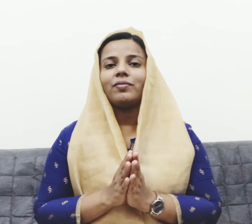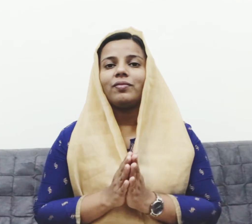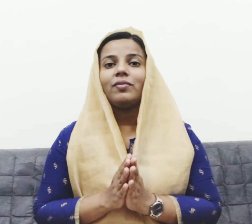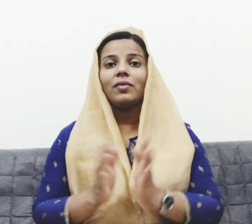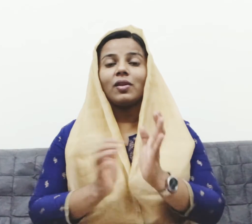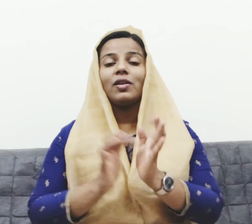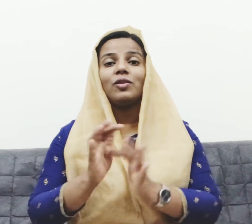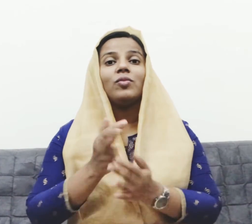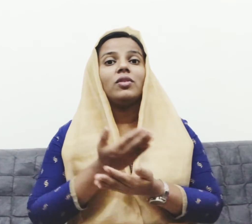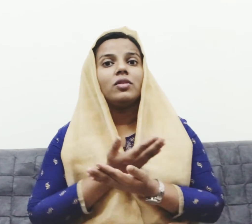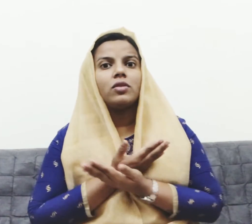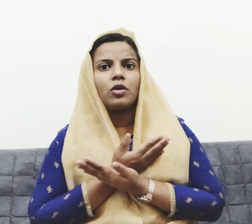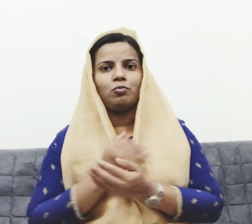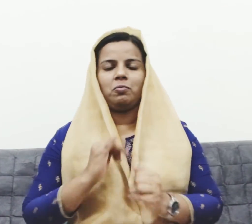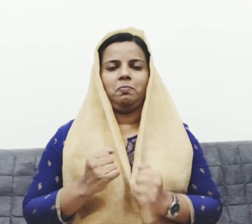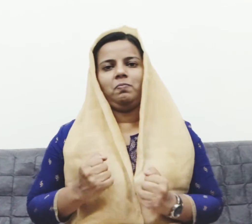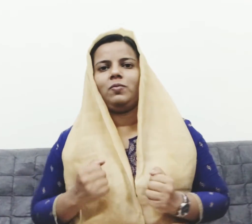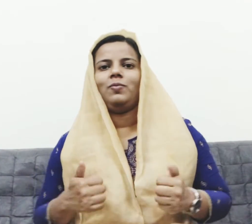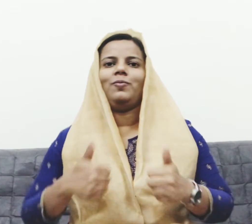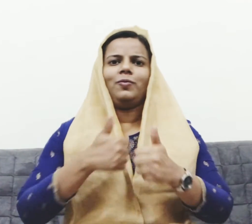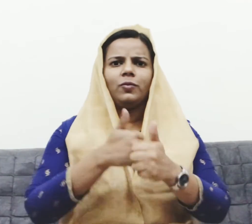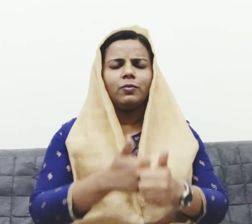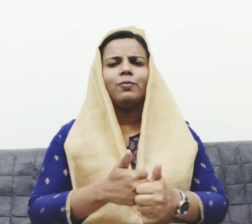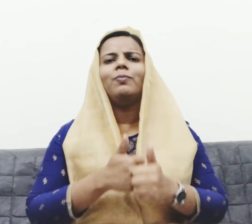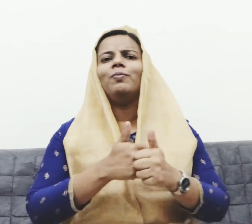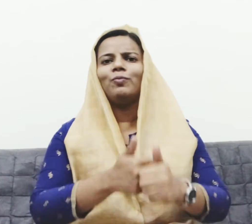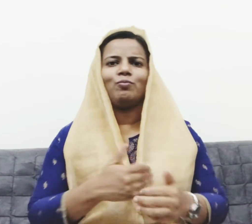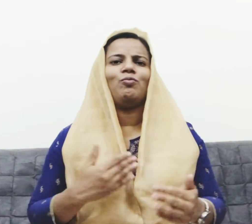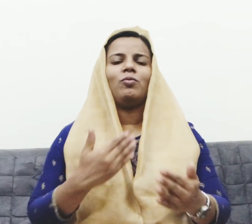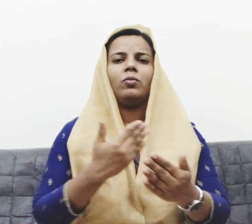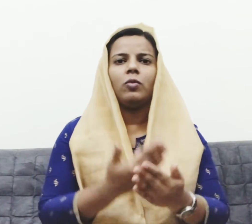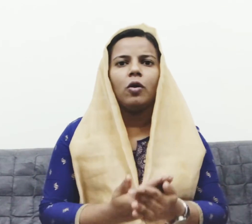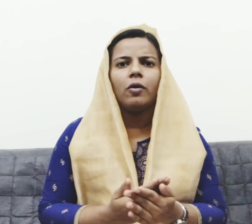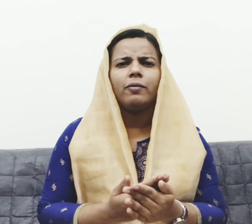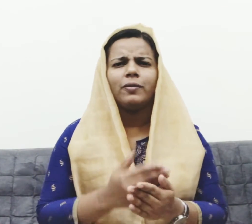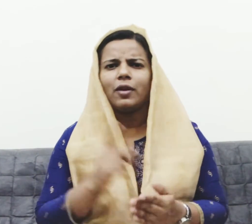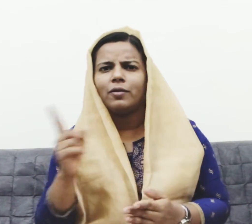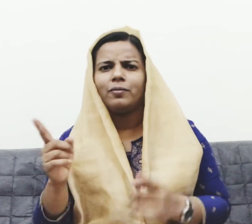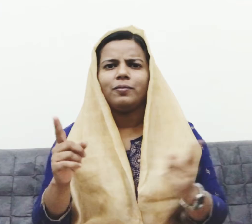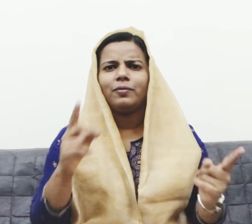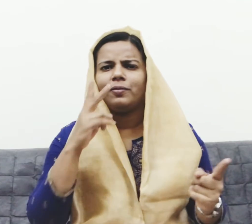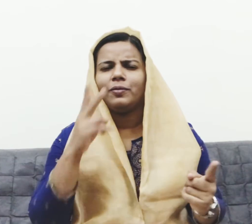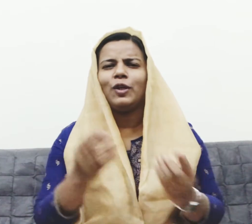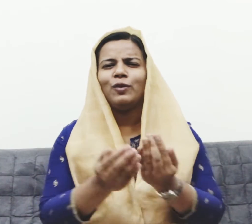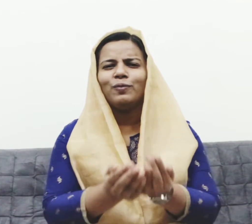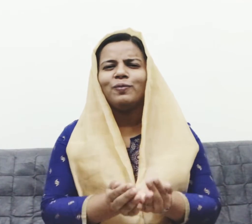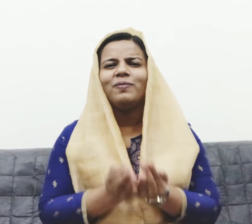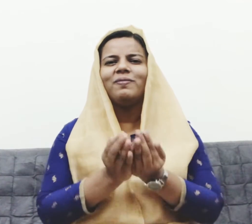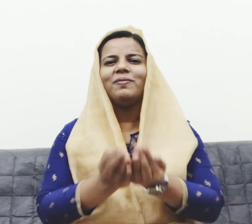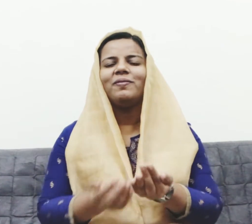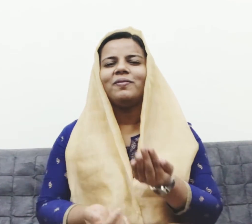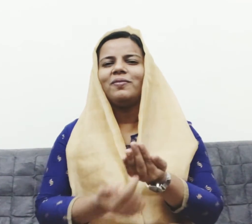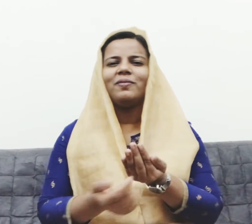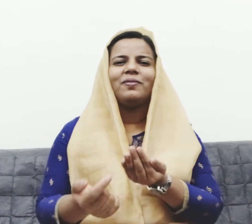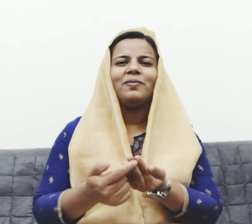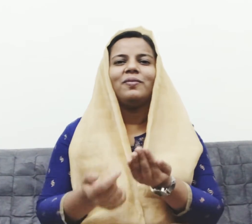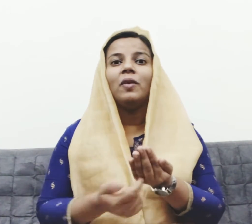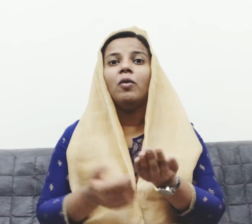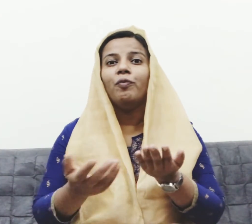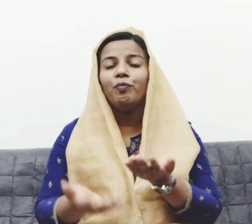അവൻ കർത്താവിനെ സ്നേഹിച്ചിറങ്ങി മുന്നോട്ട് പോകുന്ന യാത്രയുടെ നടുവിൽ അവൻ അവിടെയും ഇവിടെയും ചെറിയ വിള്ളലുകൾ അവൻ ആ നൗകയ്ക്ക്